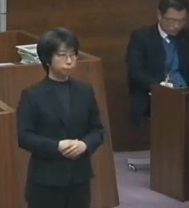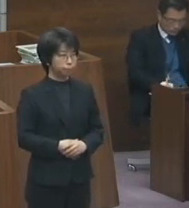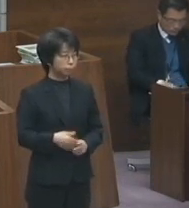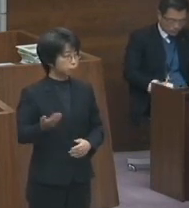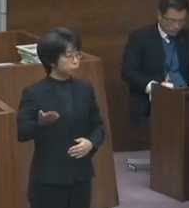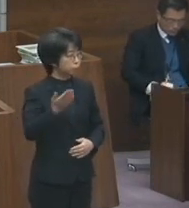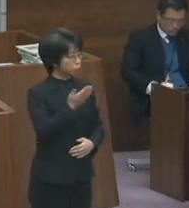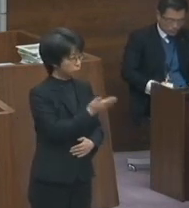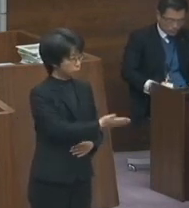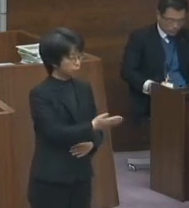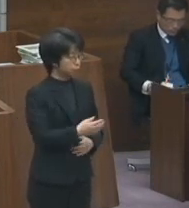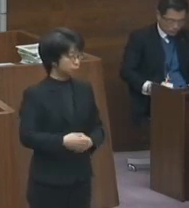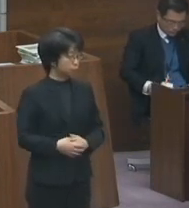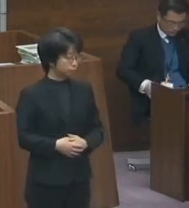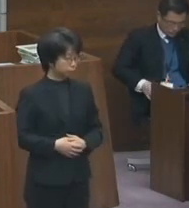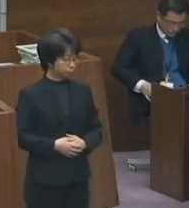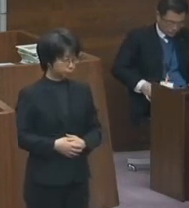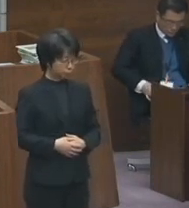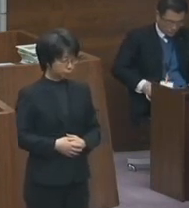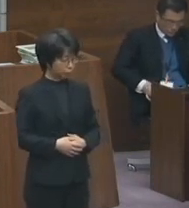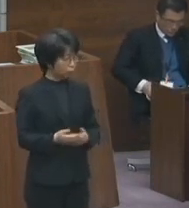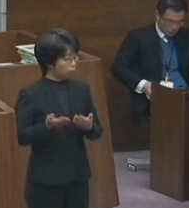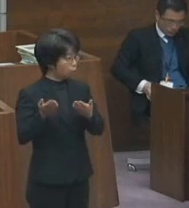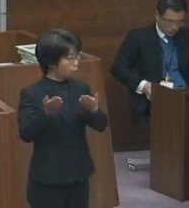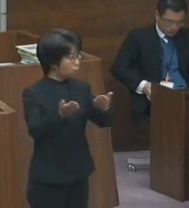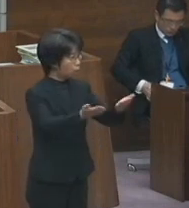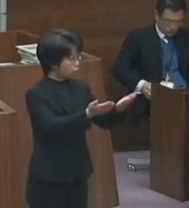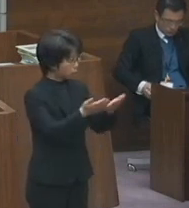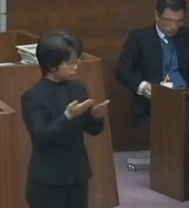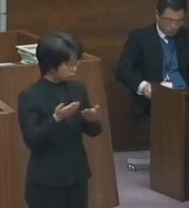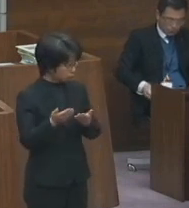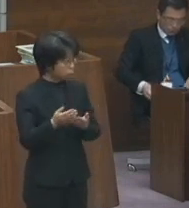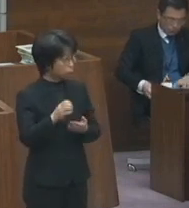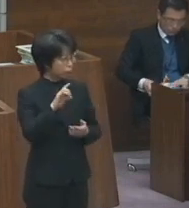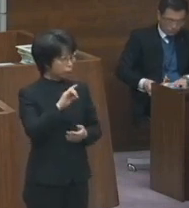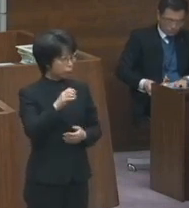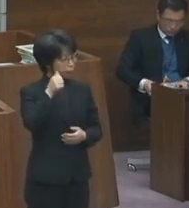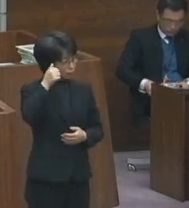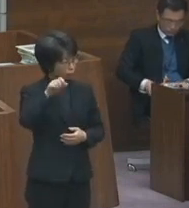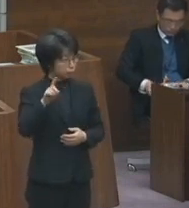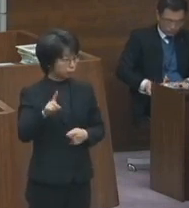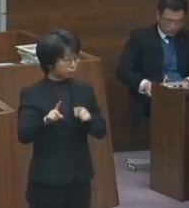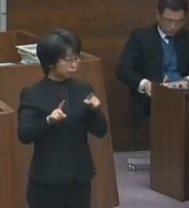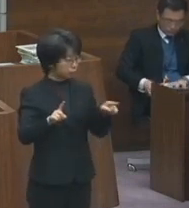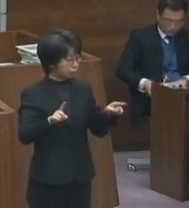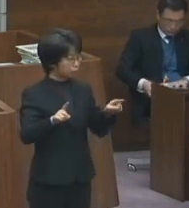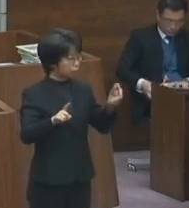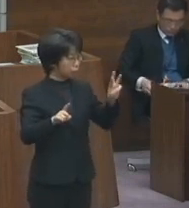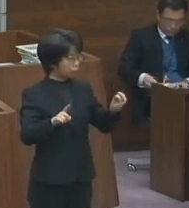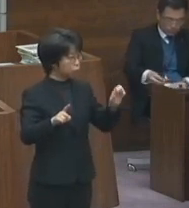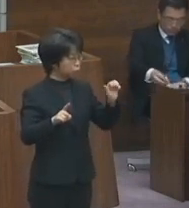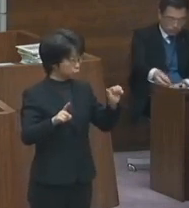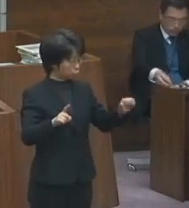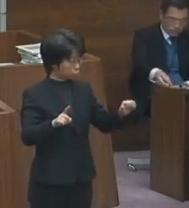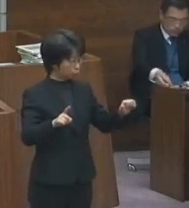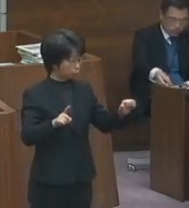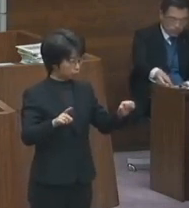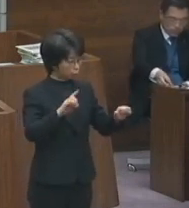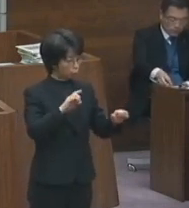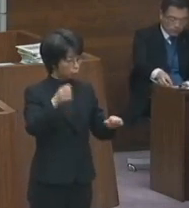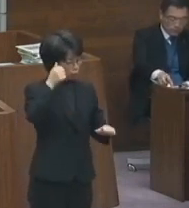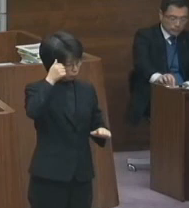次に移ります。お諮りいたします。議案第1号から同第35号までの議